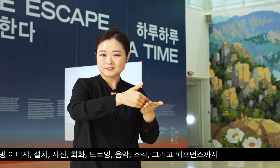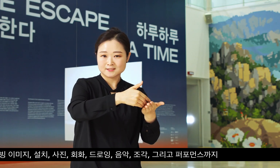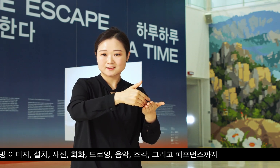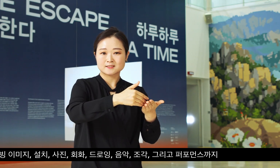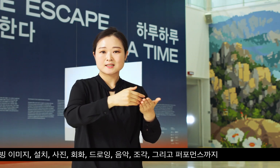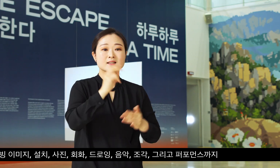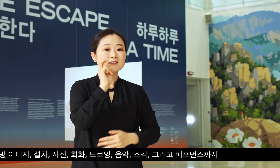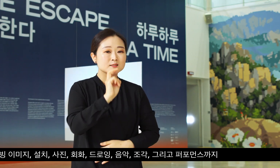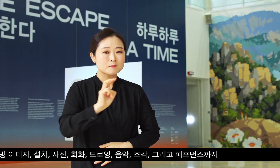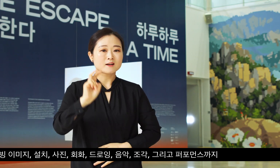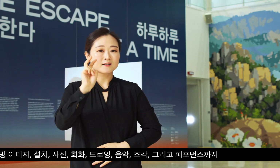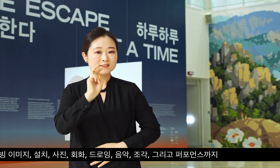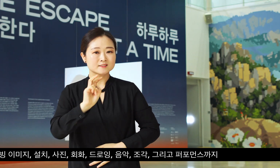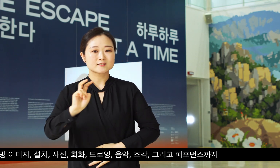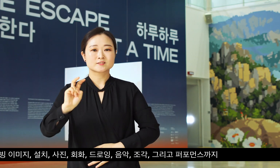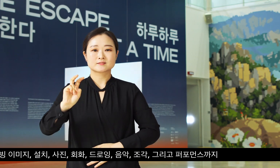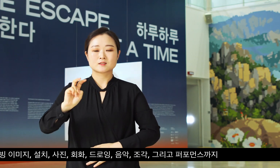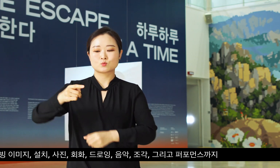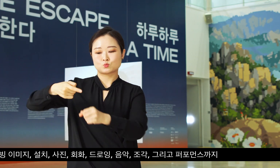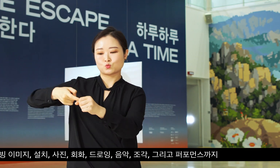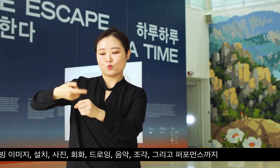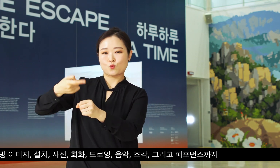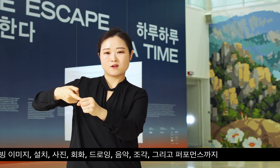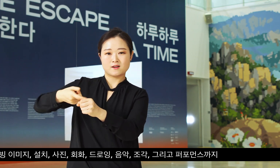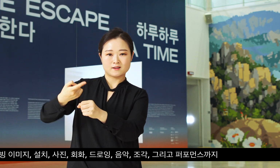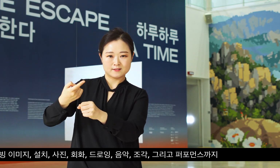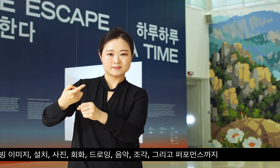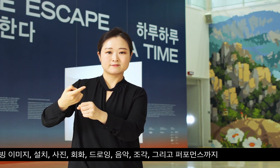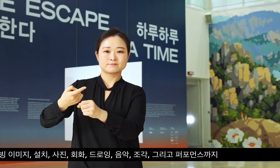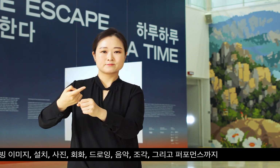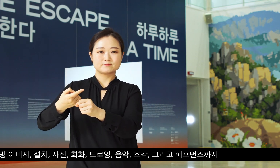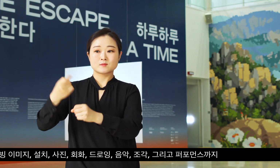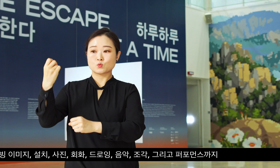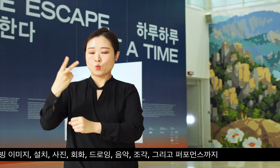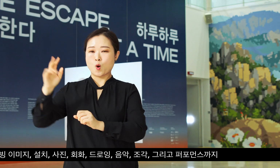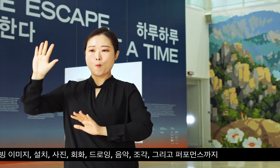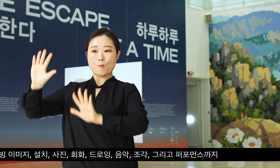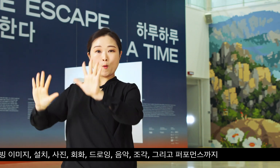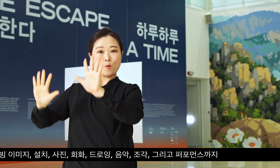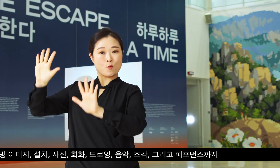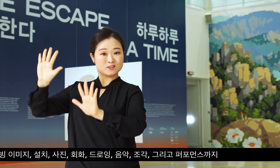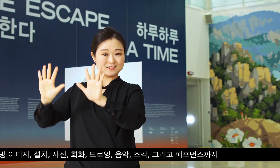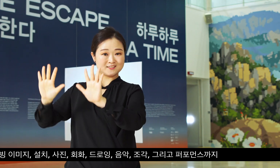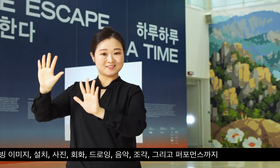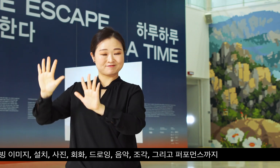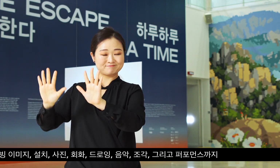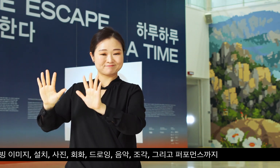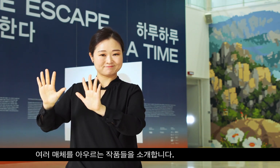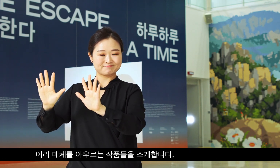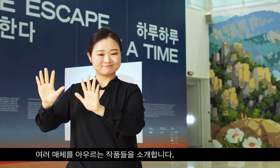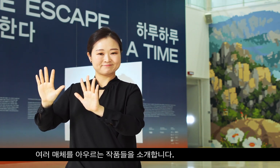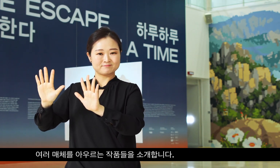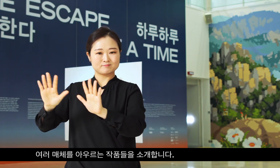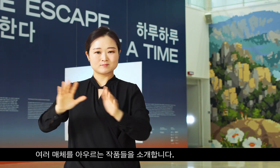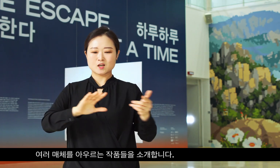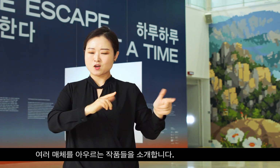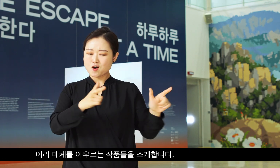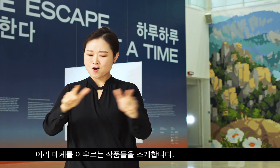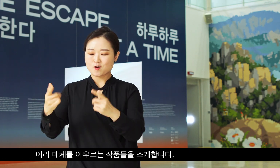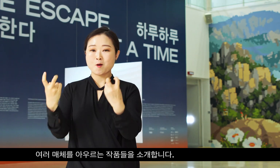음악, 조각, 그리고 퍼포먼스까지 여러 매체를 아우르는